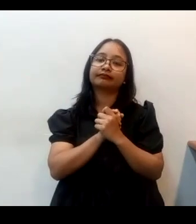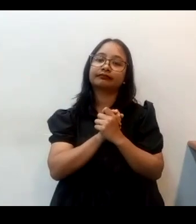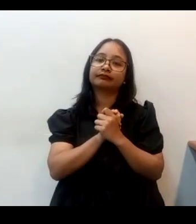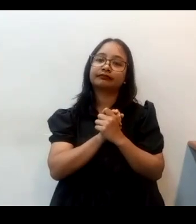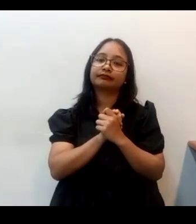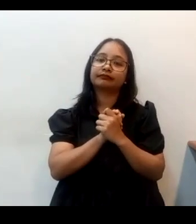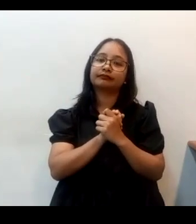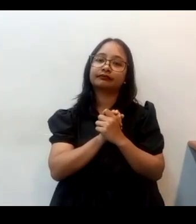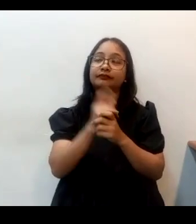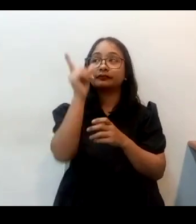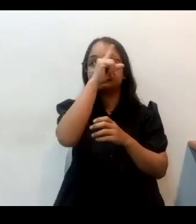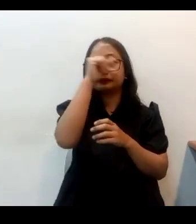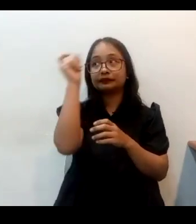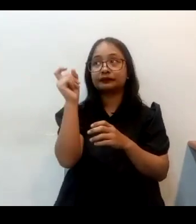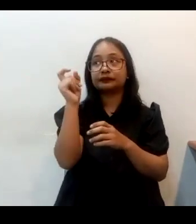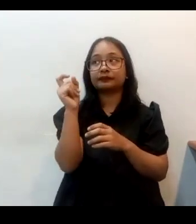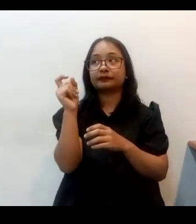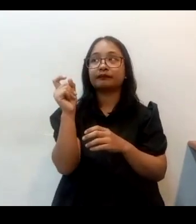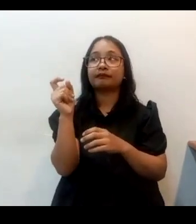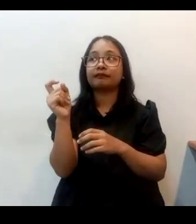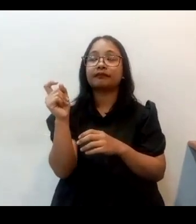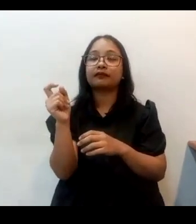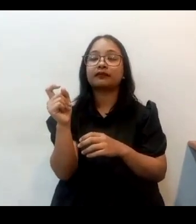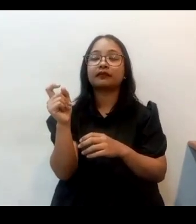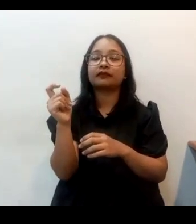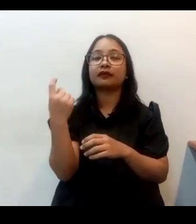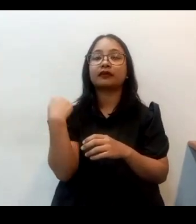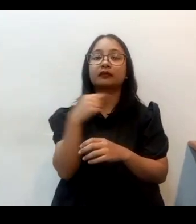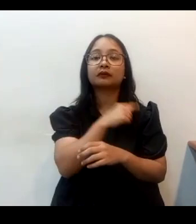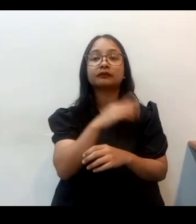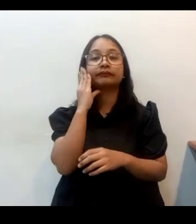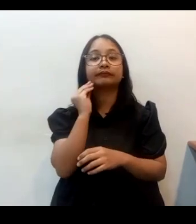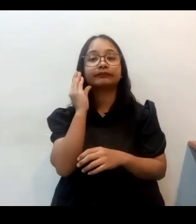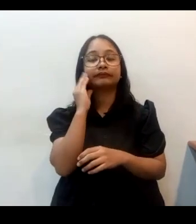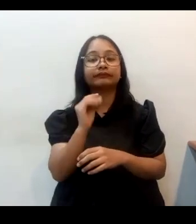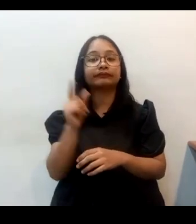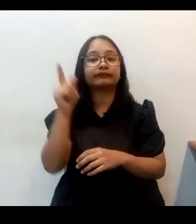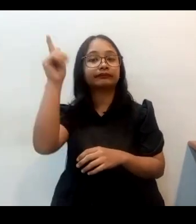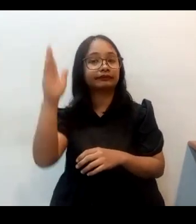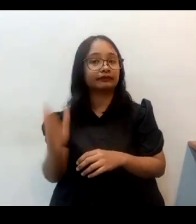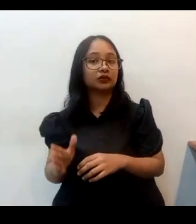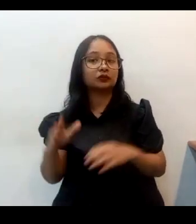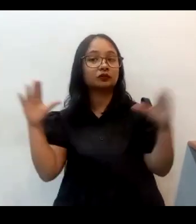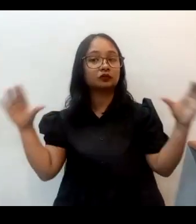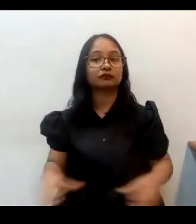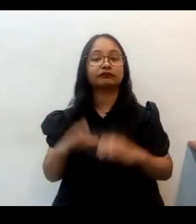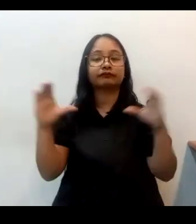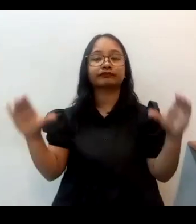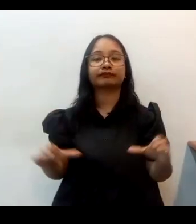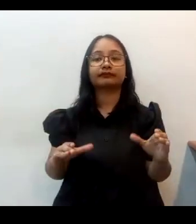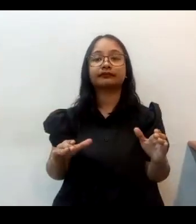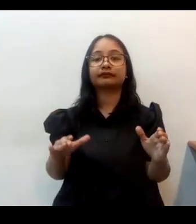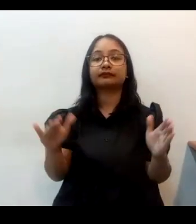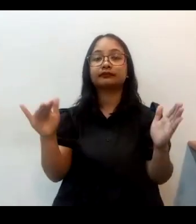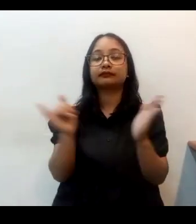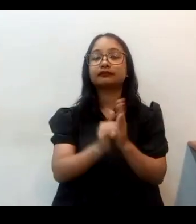what we experience about God is not everything. It's not all about God. Dahil yung ating pong naranasan